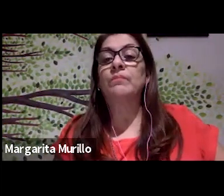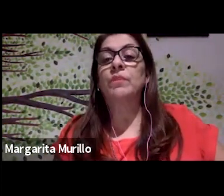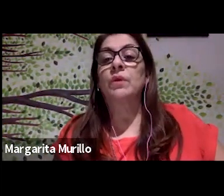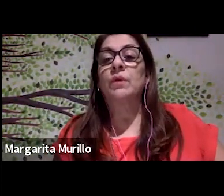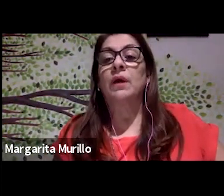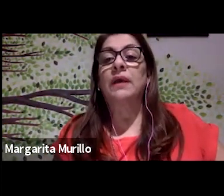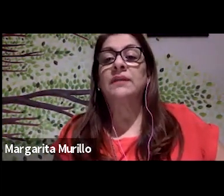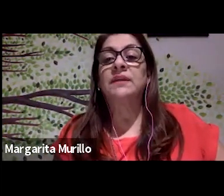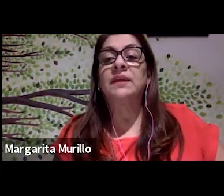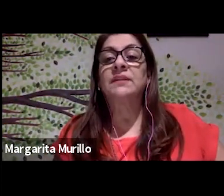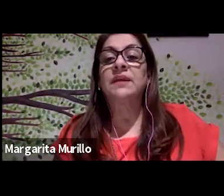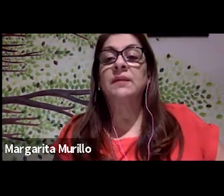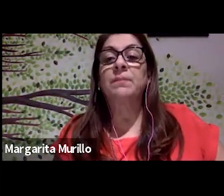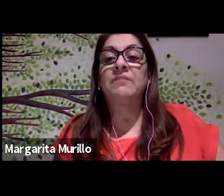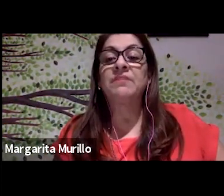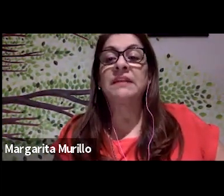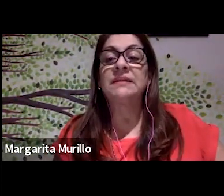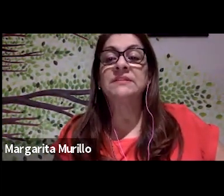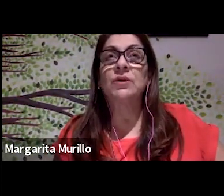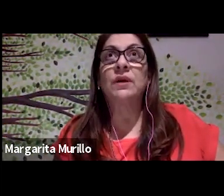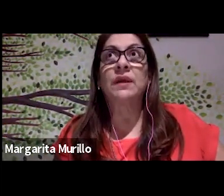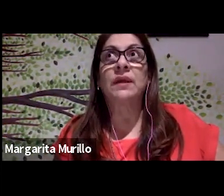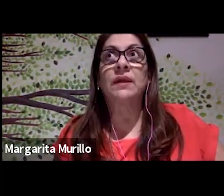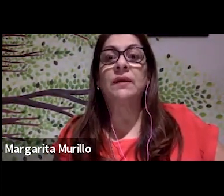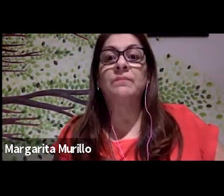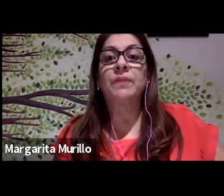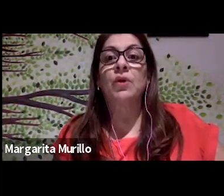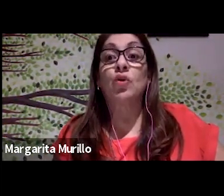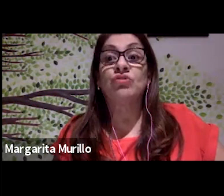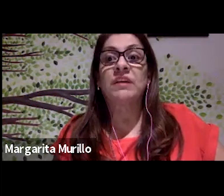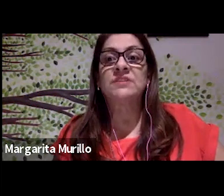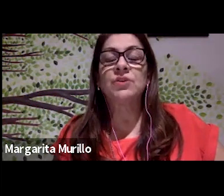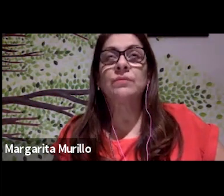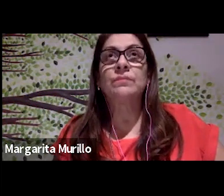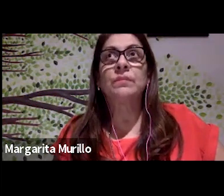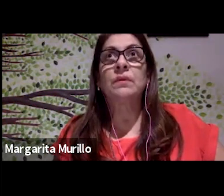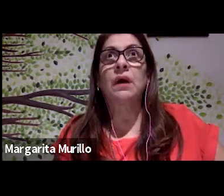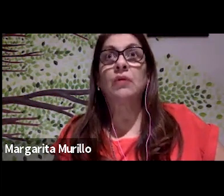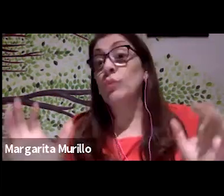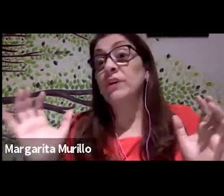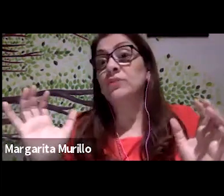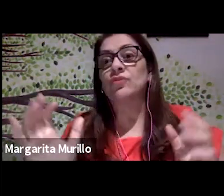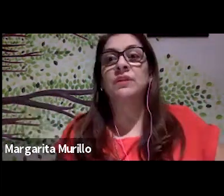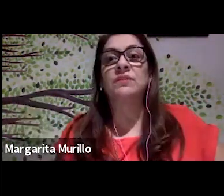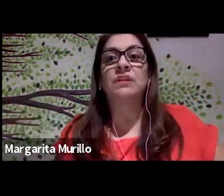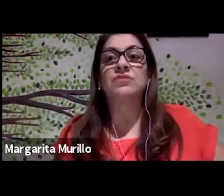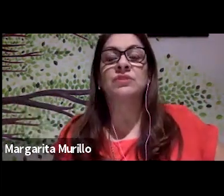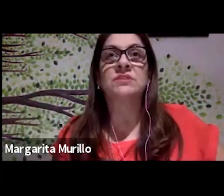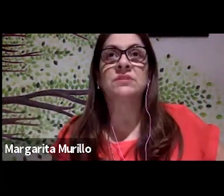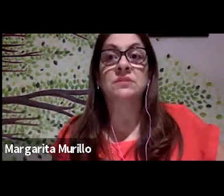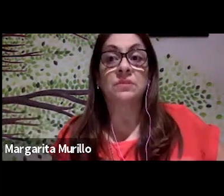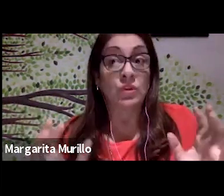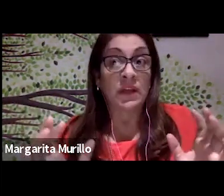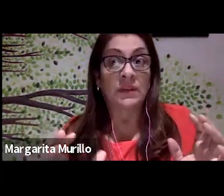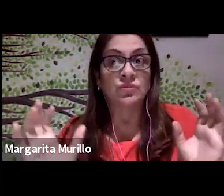ejemplo hay gente que tiene parafilias con relación a los muertos tienen